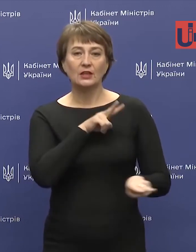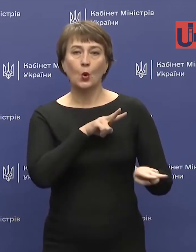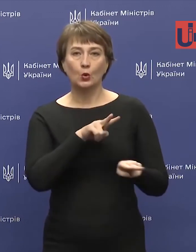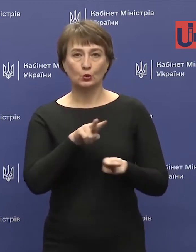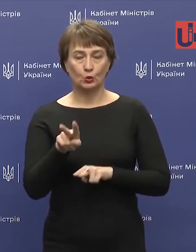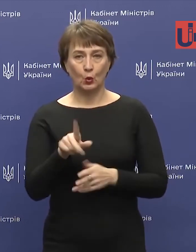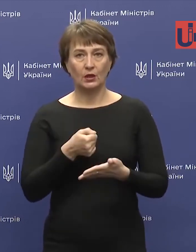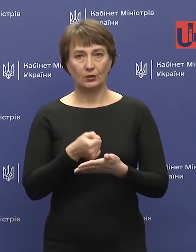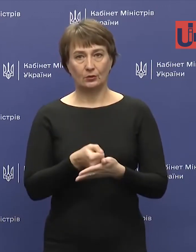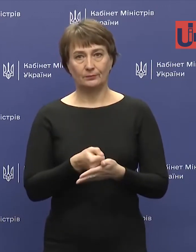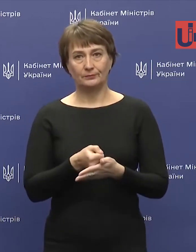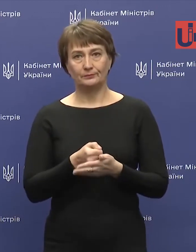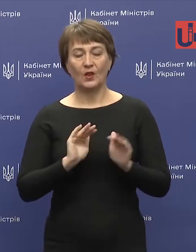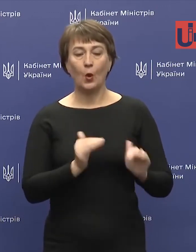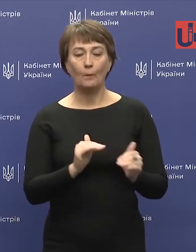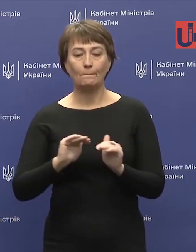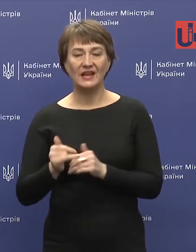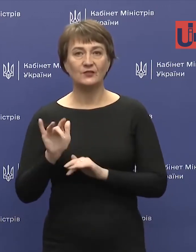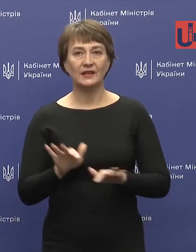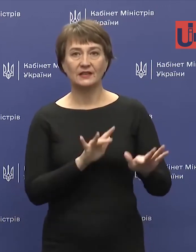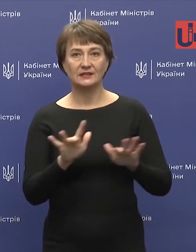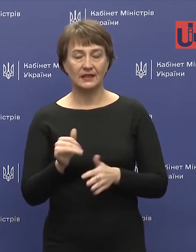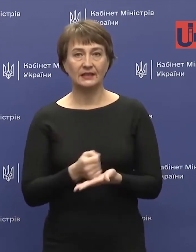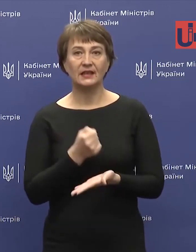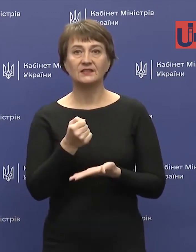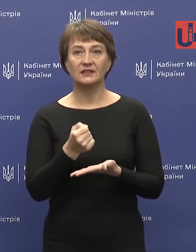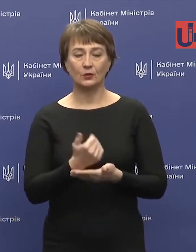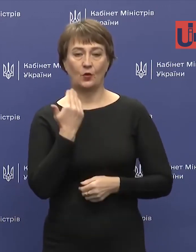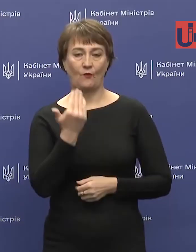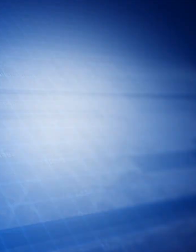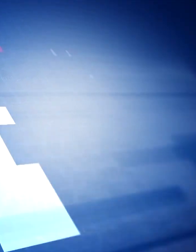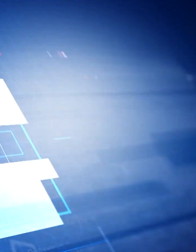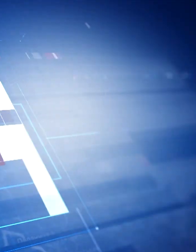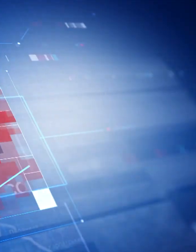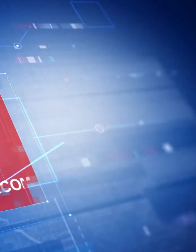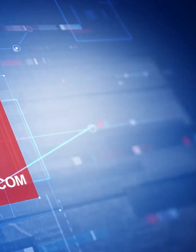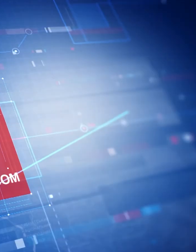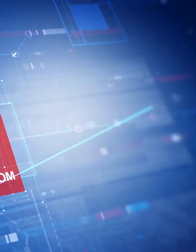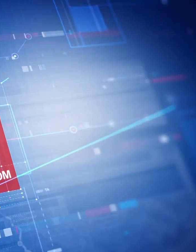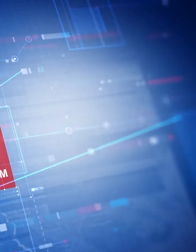обмежувальних заходів, встановлених в вашому місті.